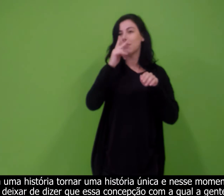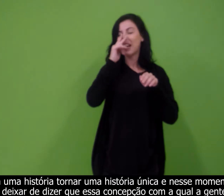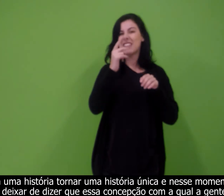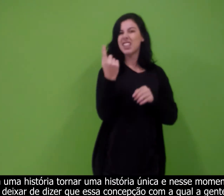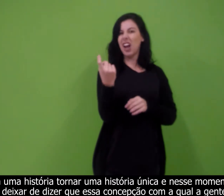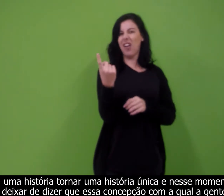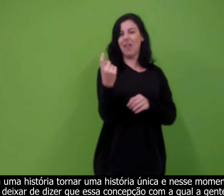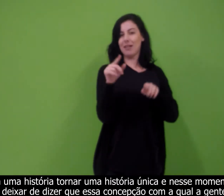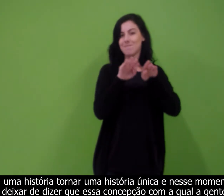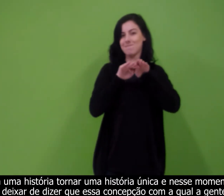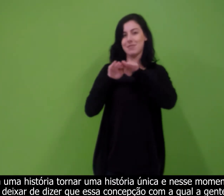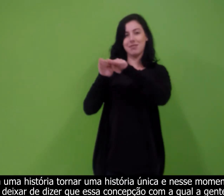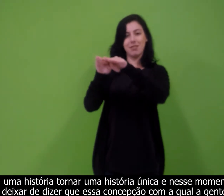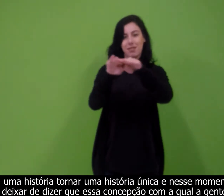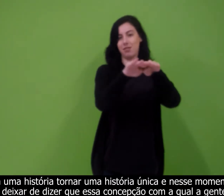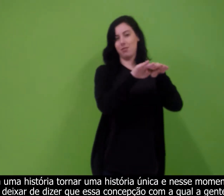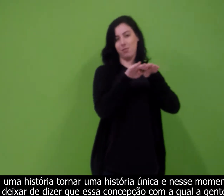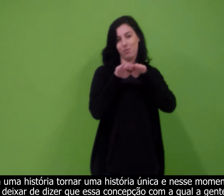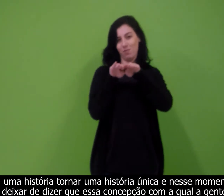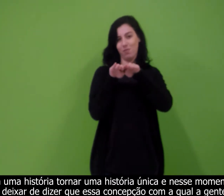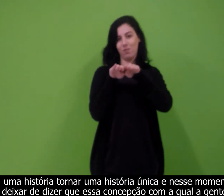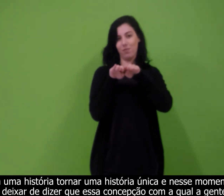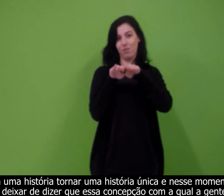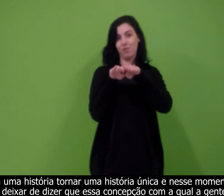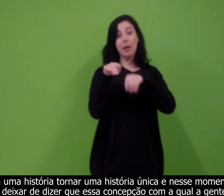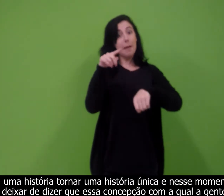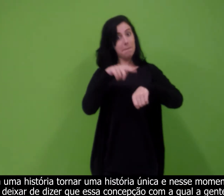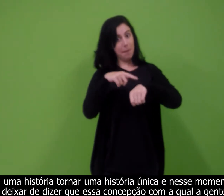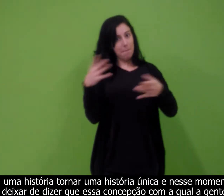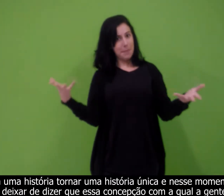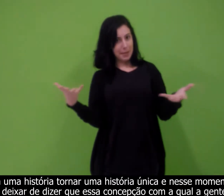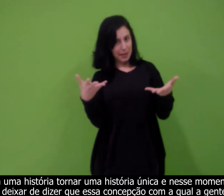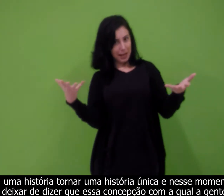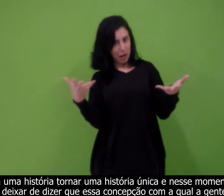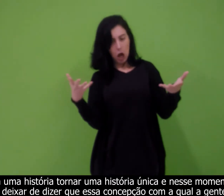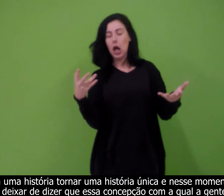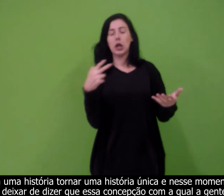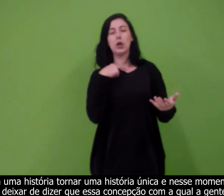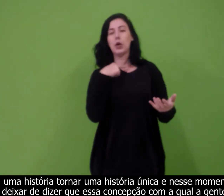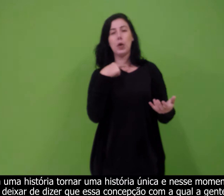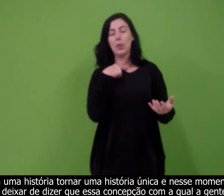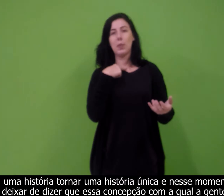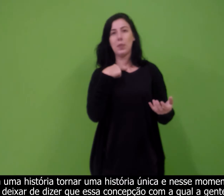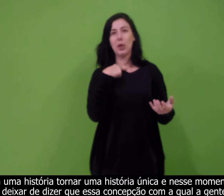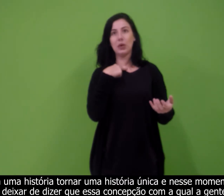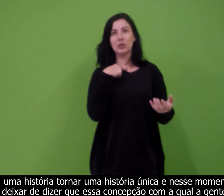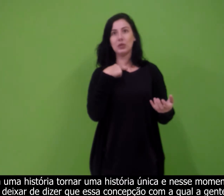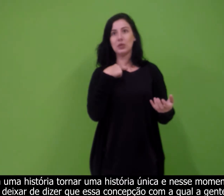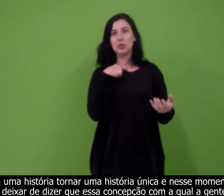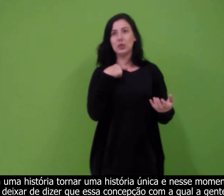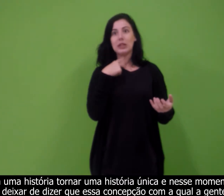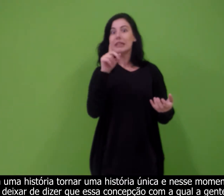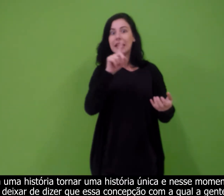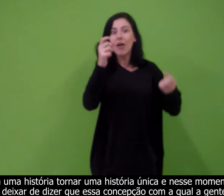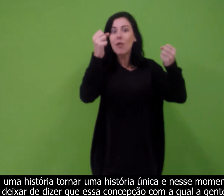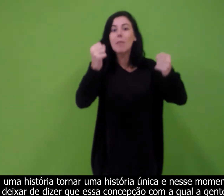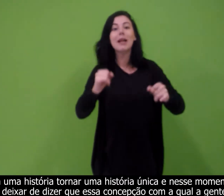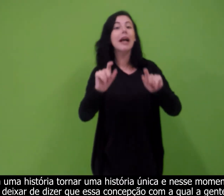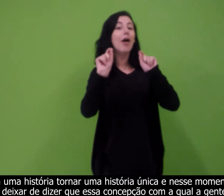Eles fazem uma história tornar uma história única. E, nesse momento, eu não posso deixar